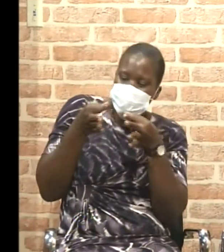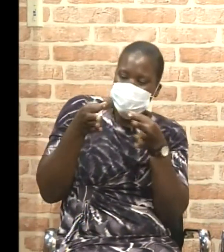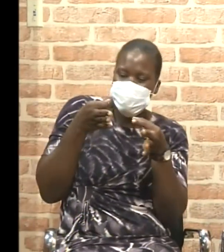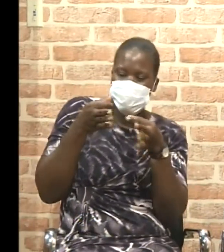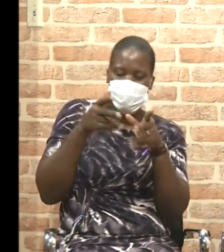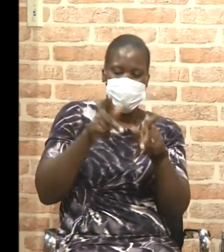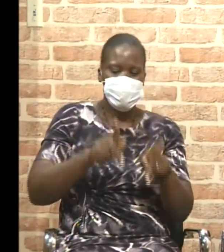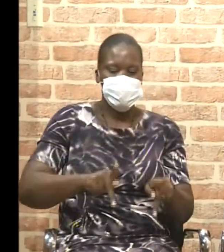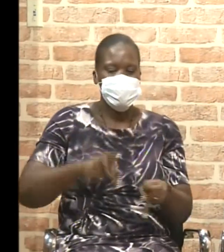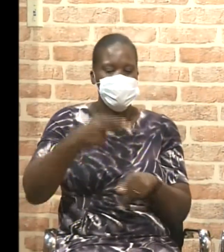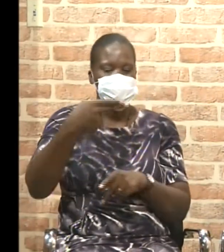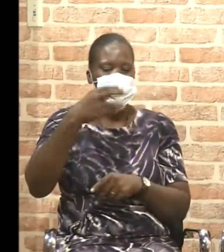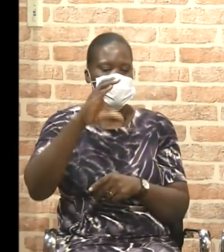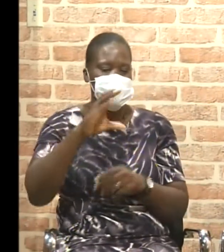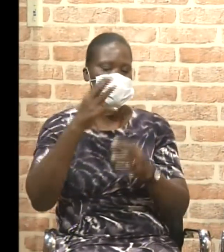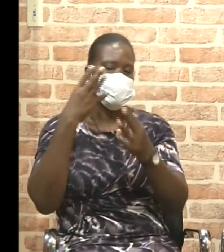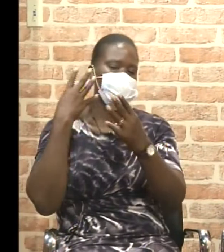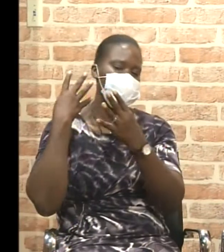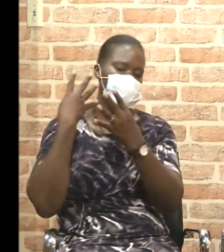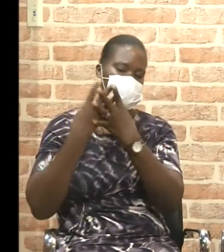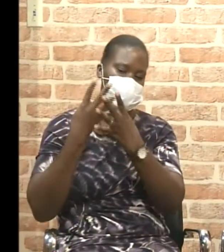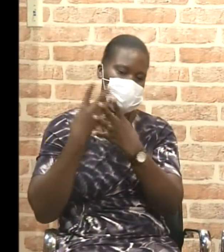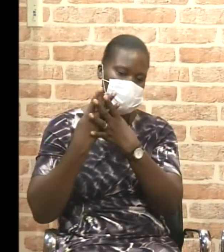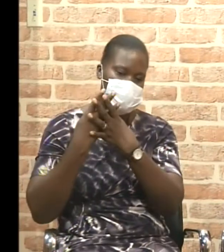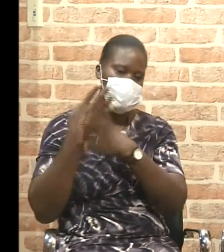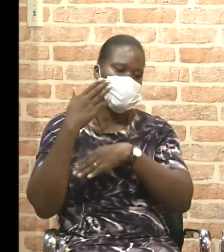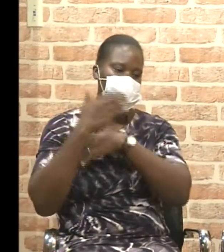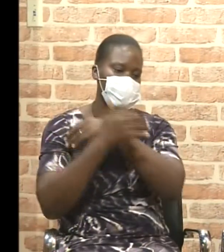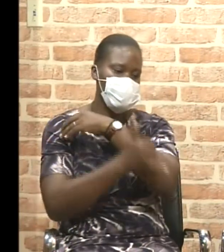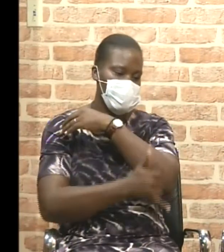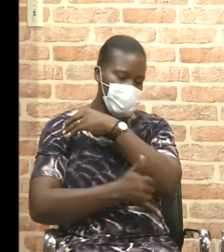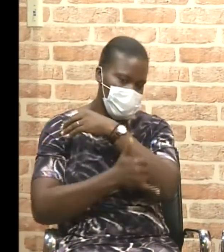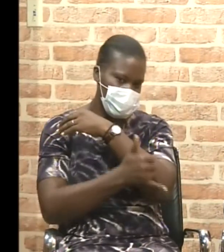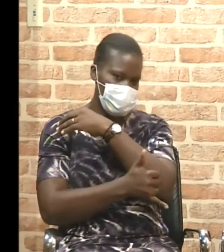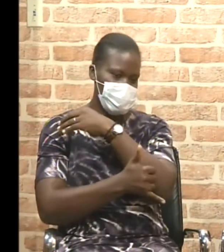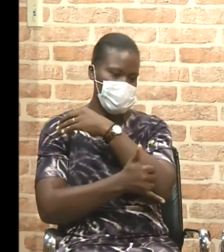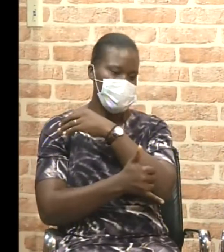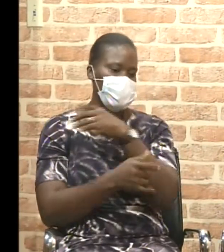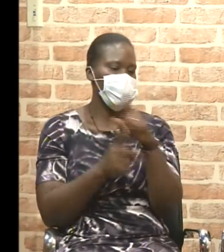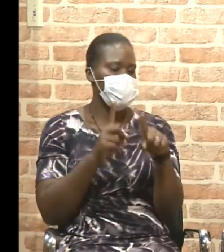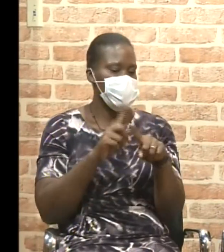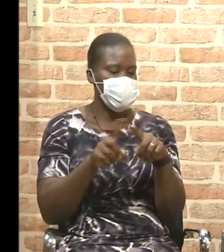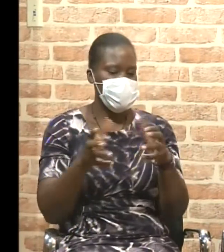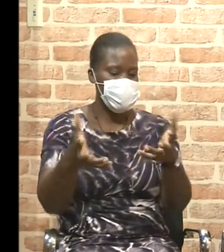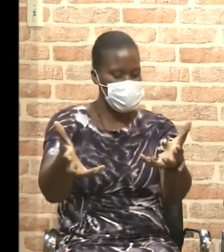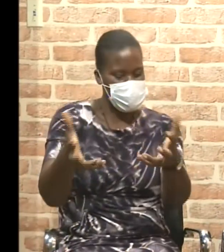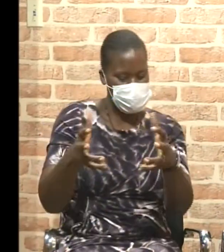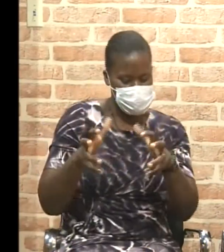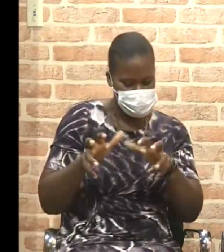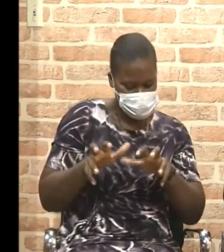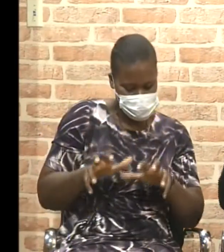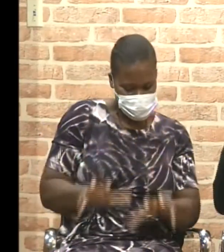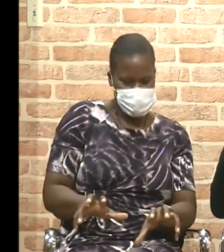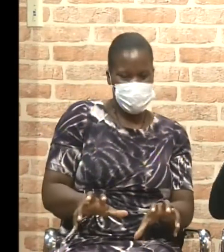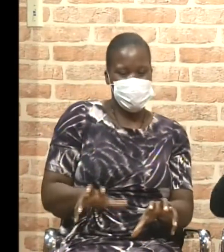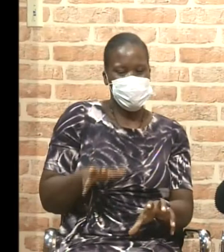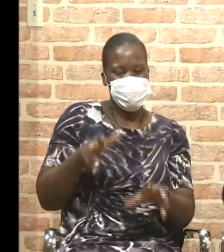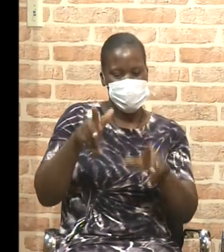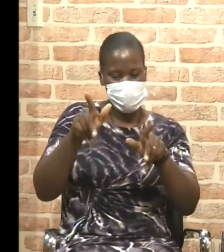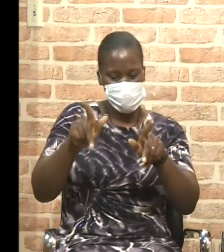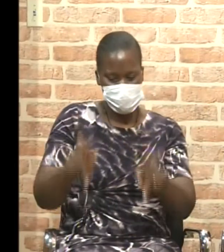monde qui est handicapé qui est en prison au CAI. Mais maintenant, nous-mêmes, nous ne voulons pas que nous